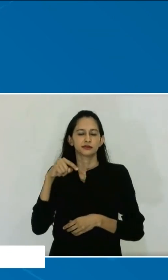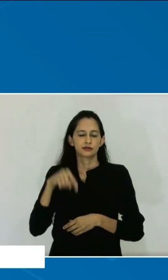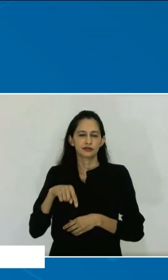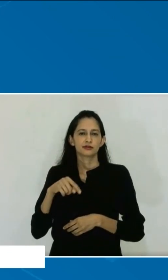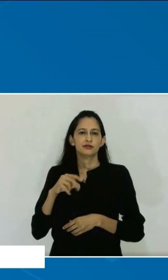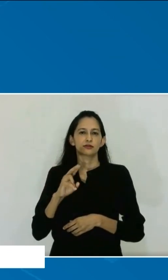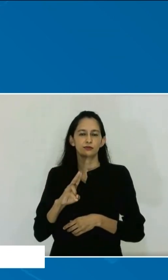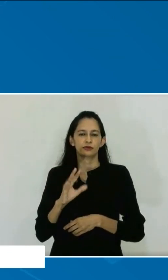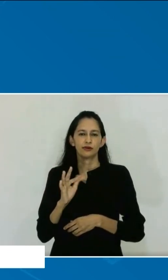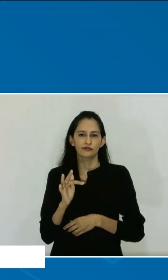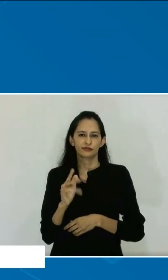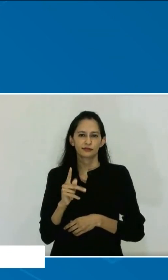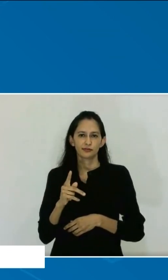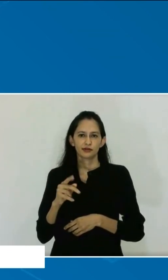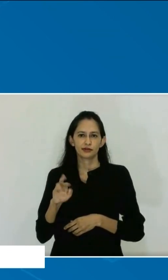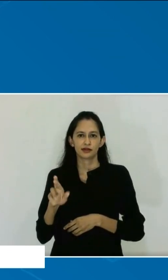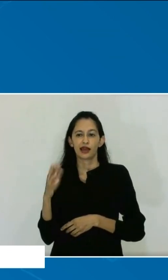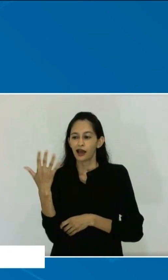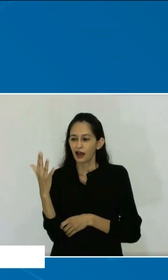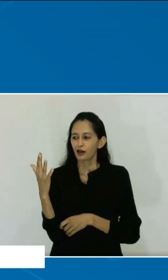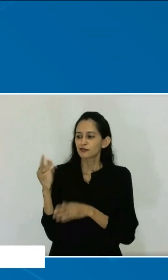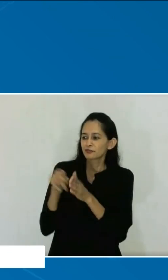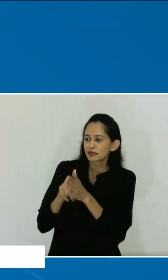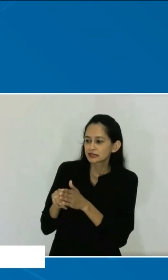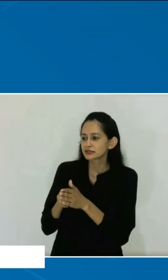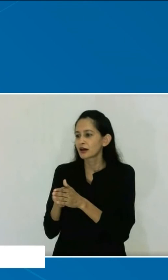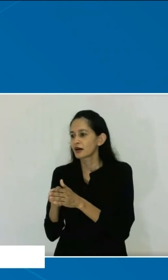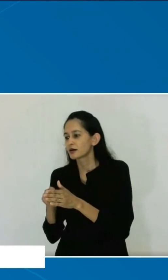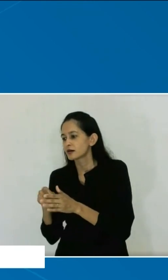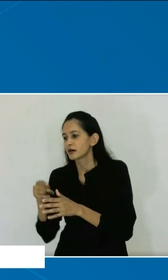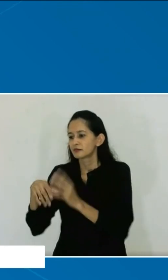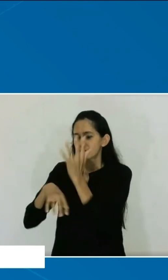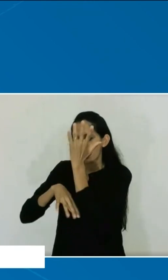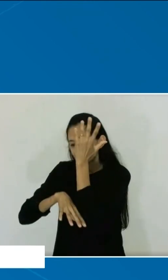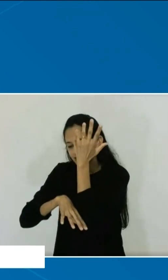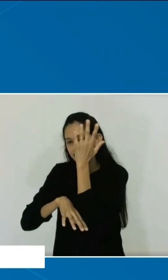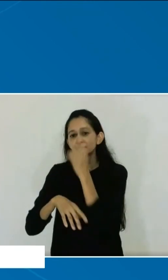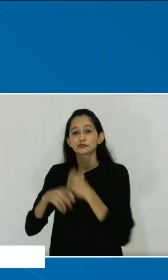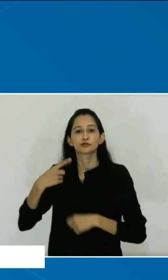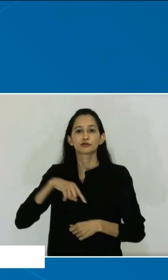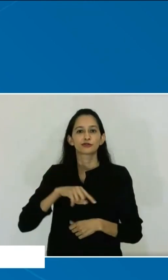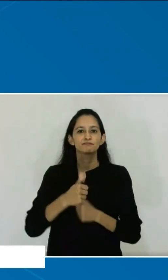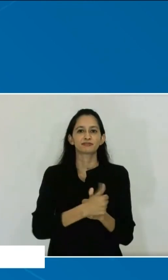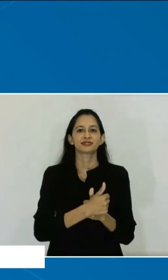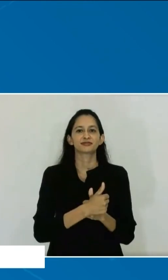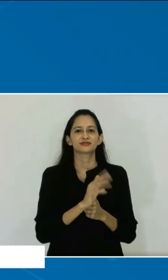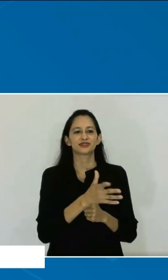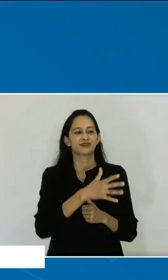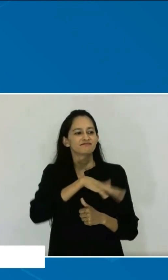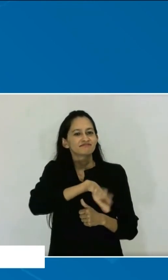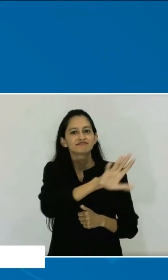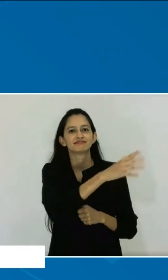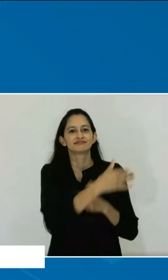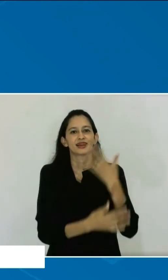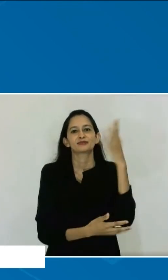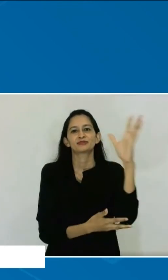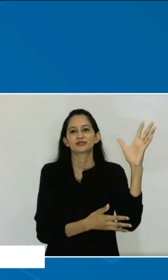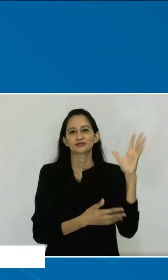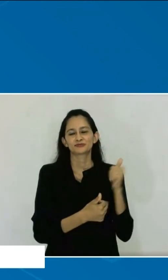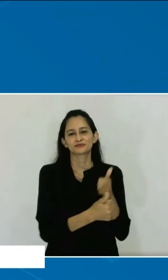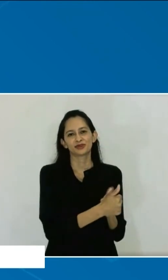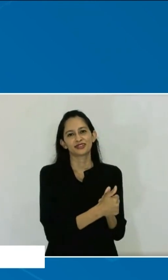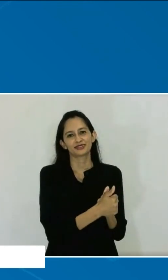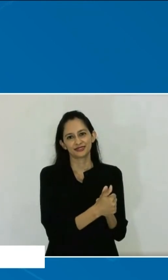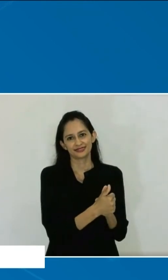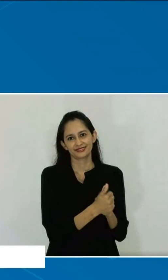a planta a ser pesquisada, a raiz a ser pesquisada está no nosso quintal, né? Então, e